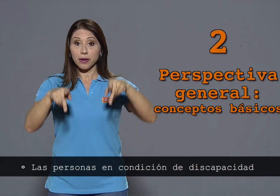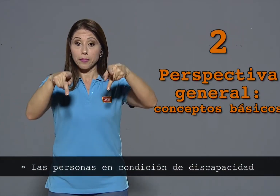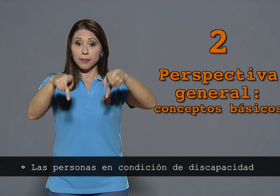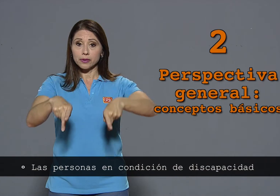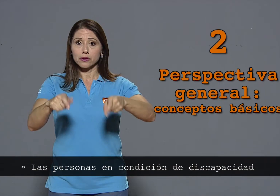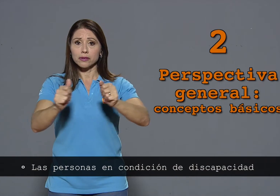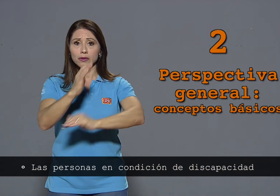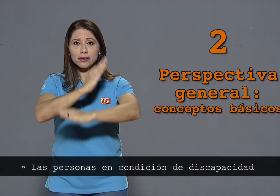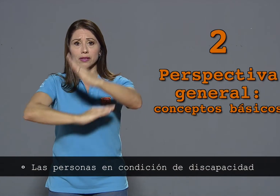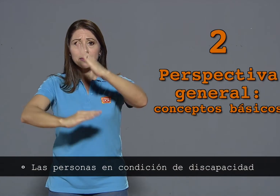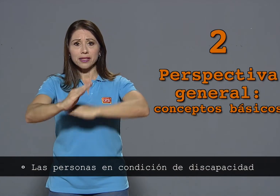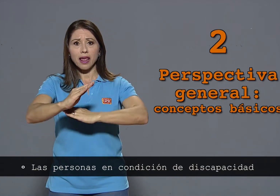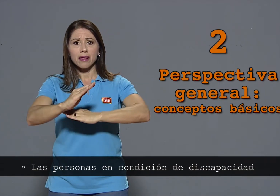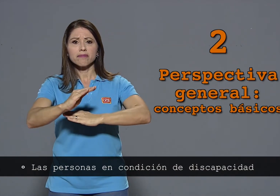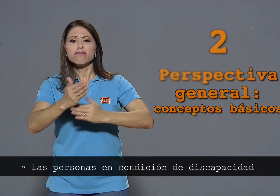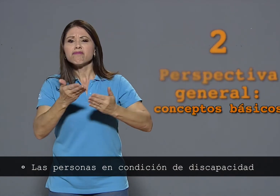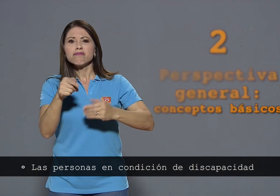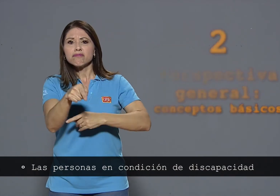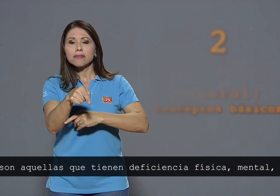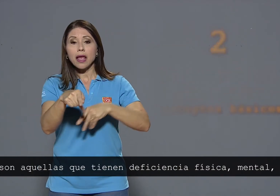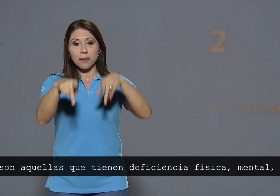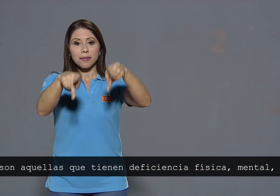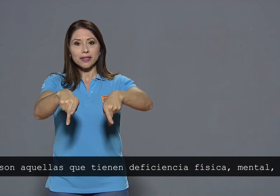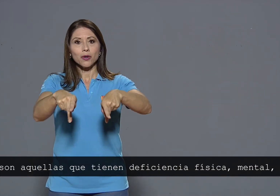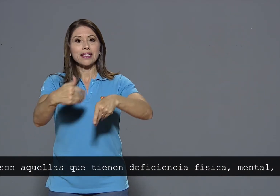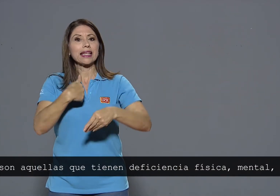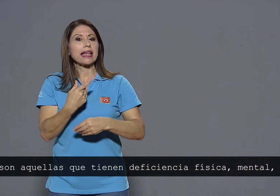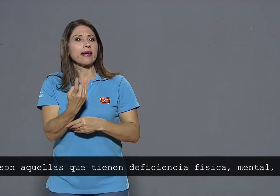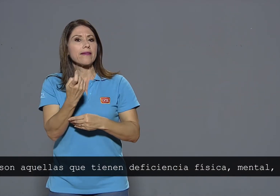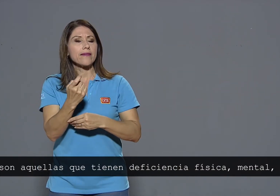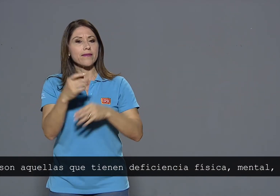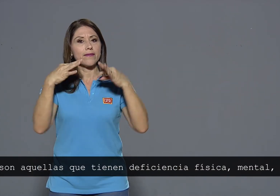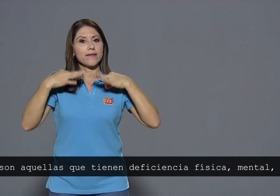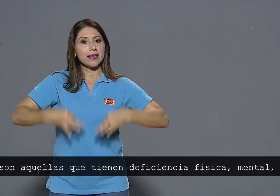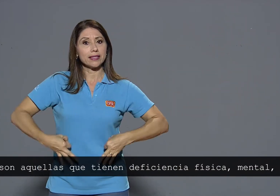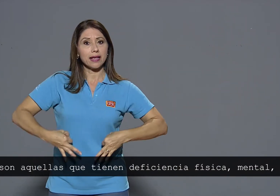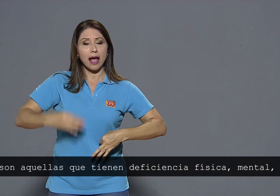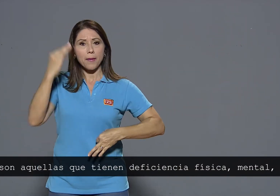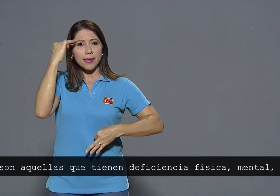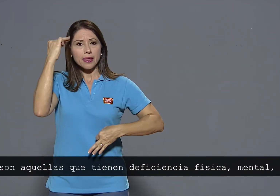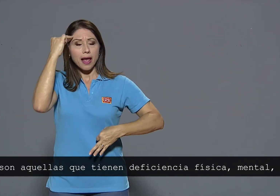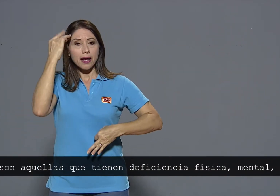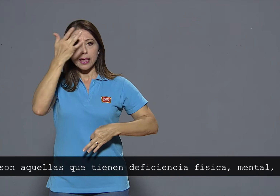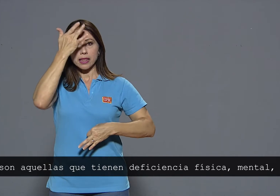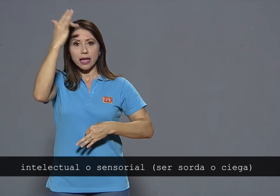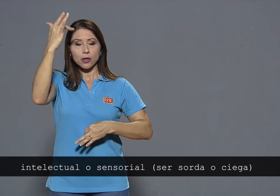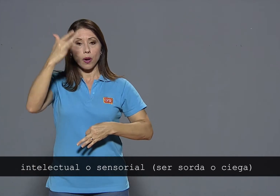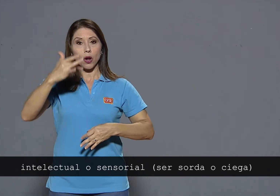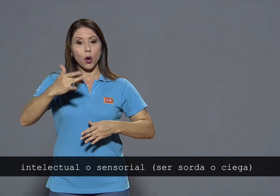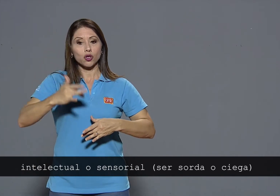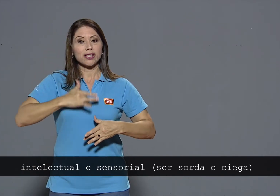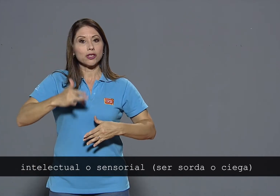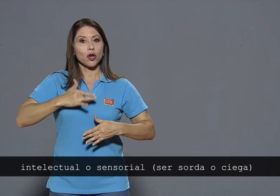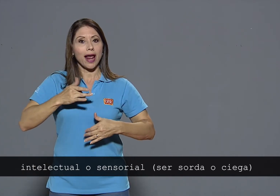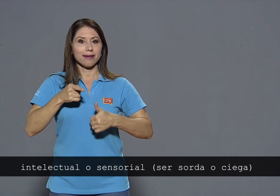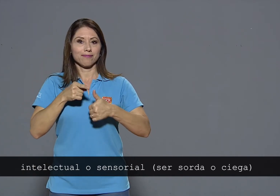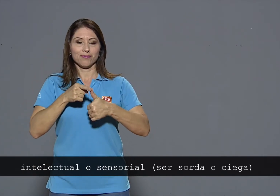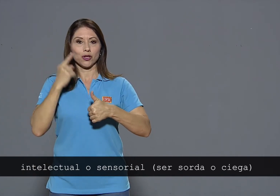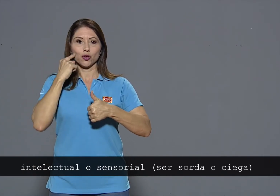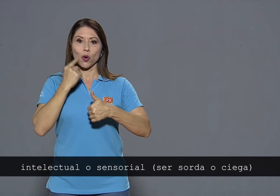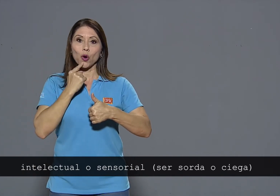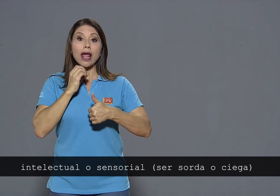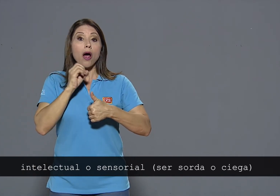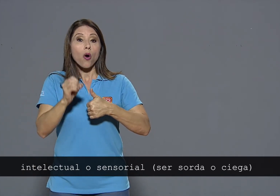Las personas en condición de discapacidad son aquellas que tienen deficiencia física, mental, intelectual o